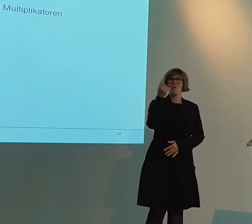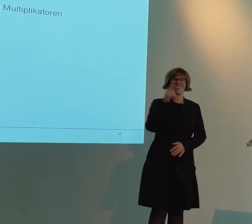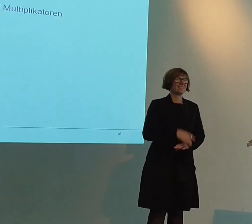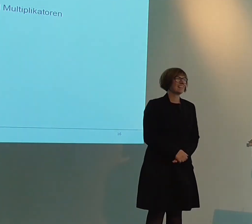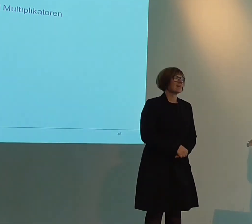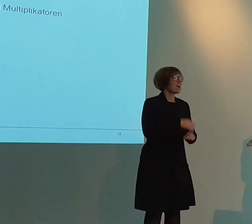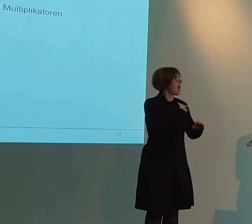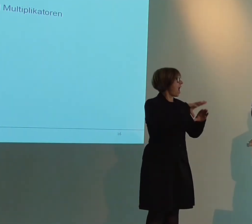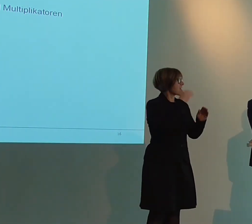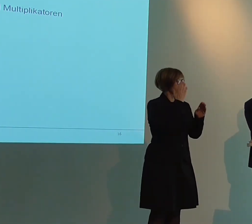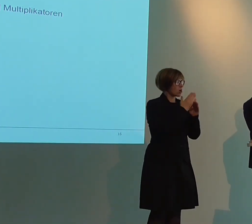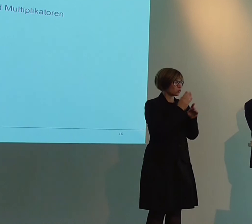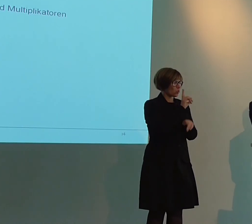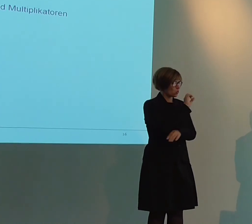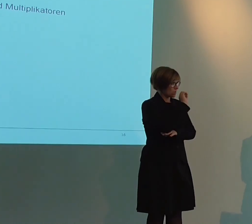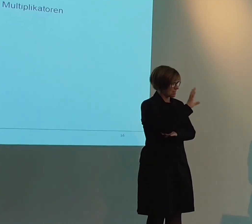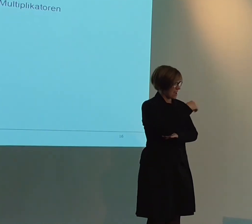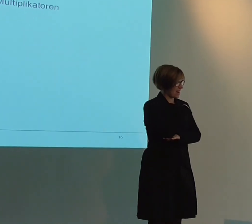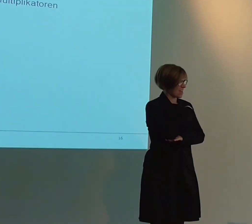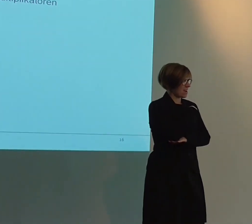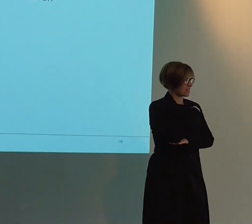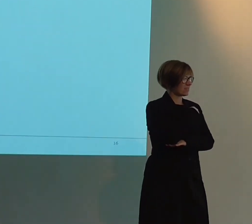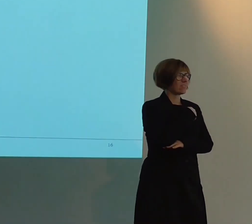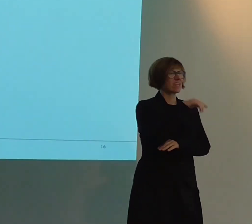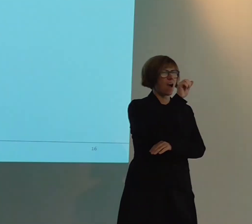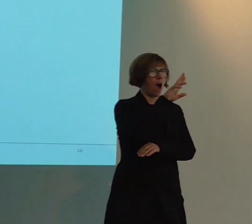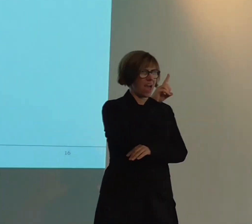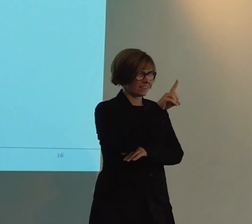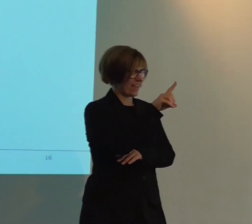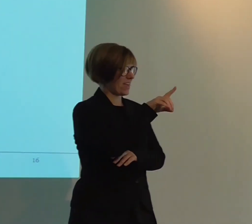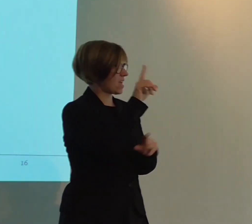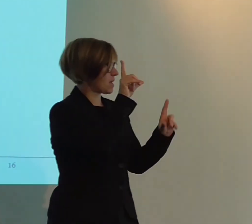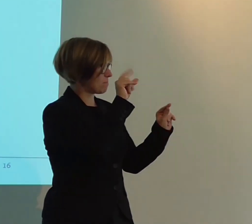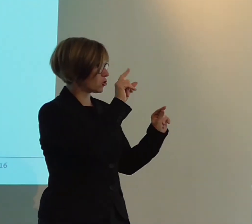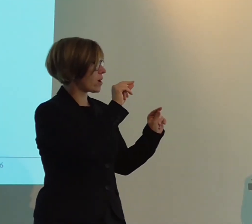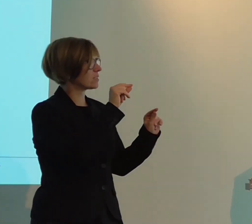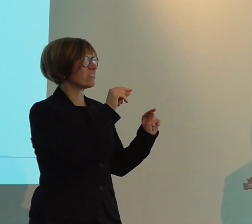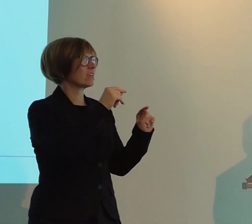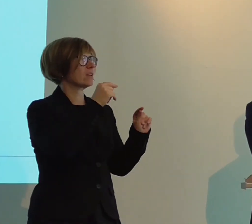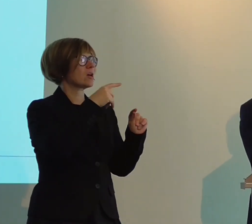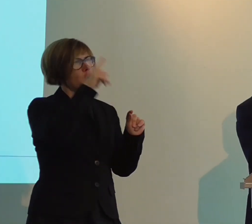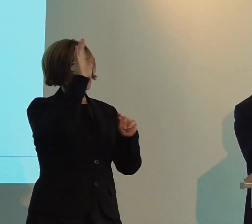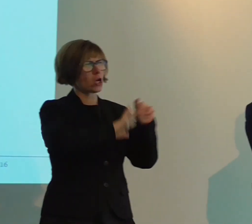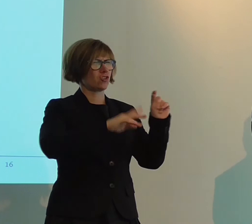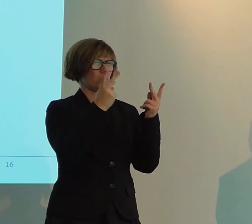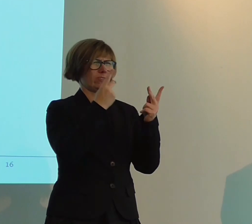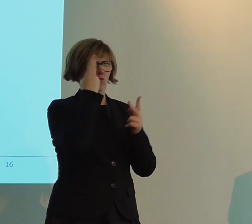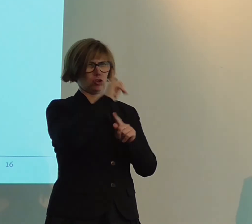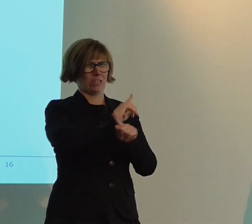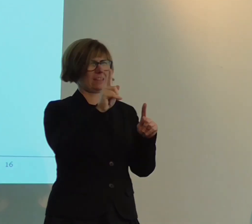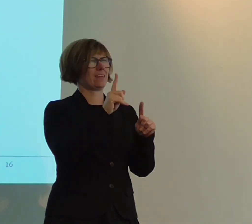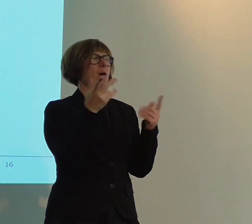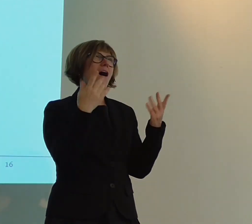Das hatte ich eingangs kurz erwähnt. Die ARD. Ja, Sie sind ja schneller als ich hier vorne mit meinen Folien.